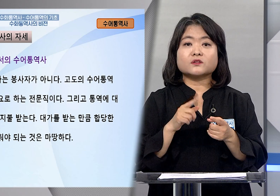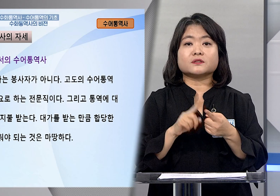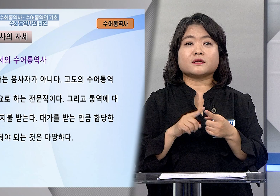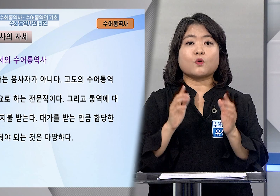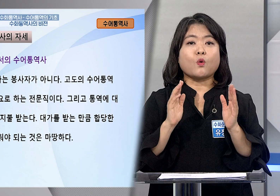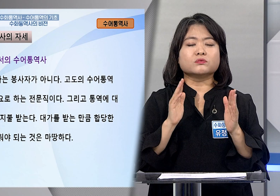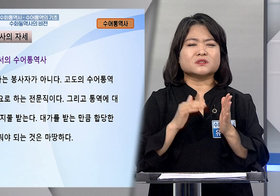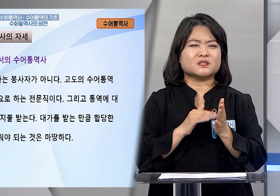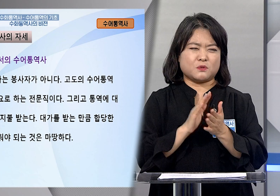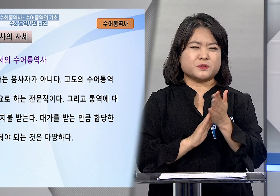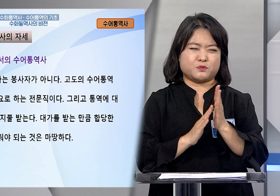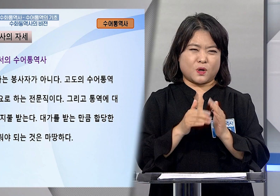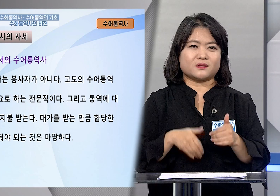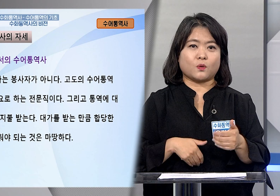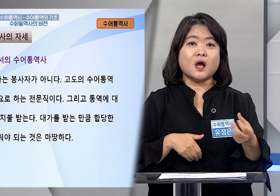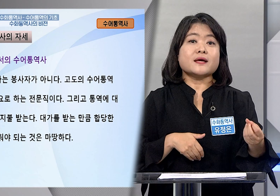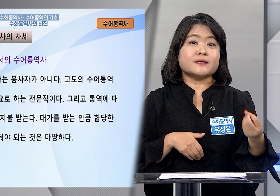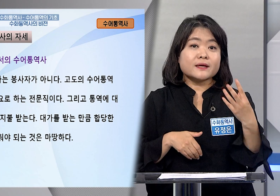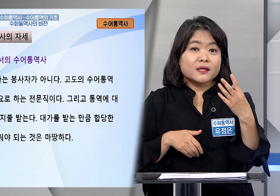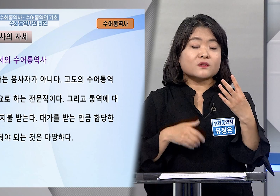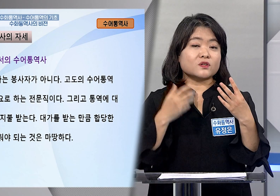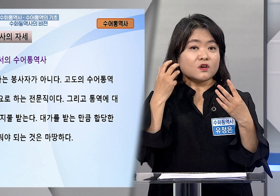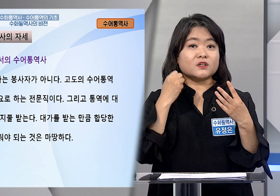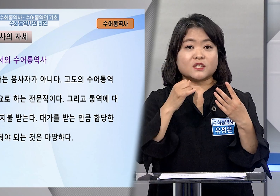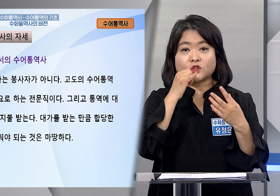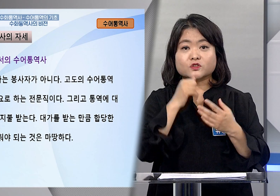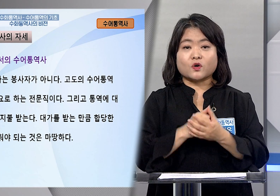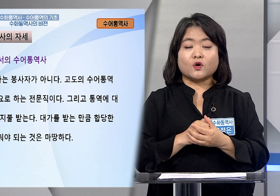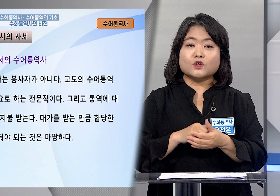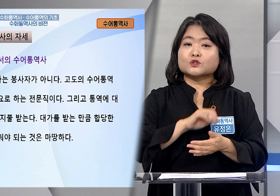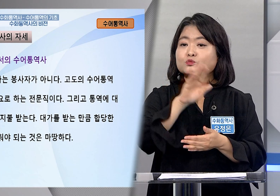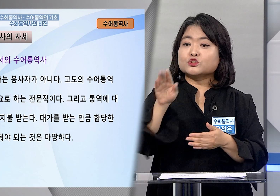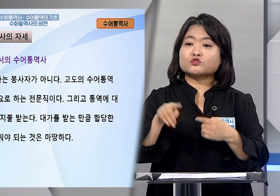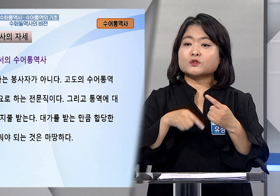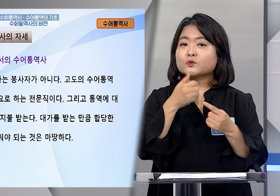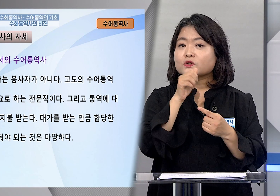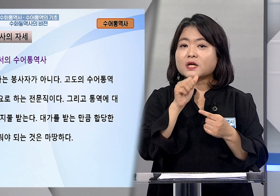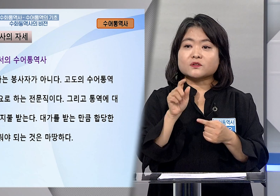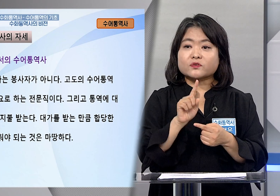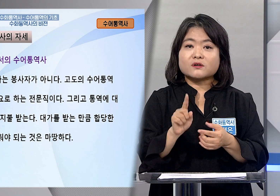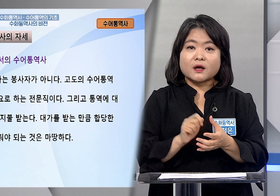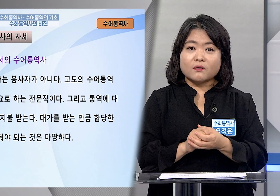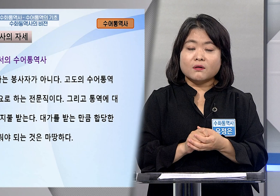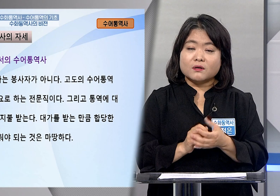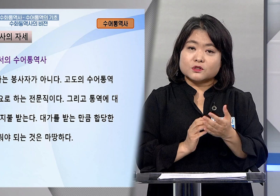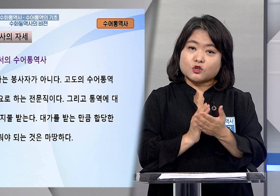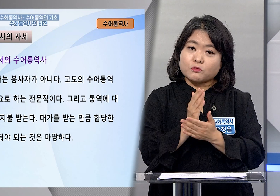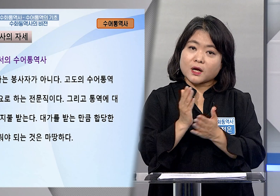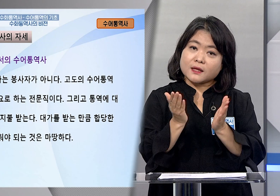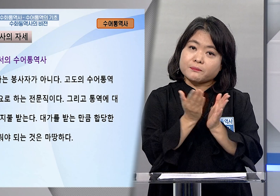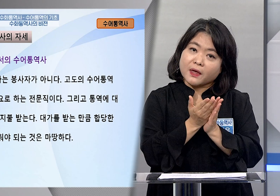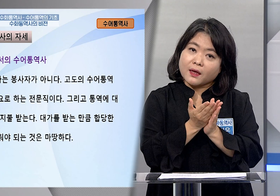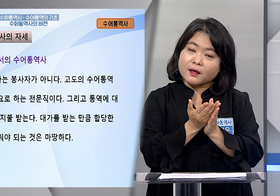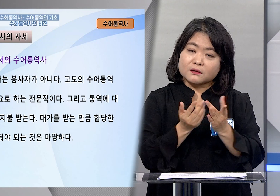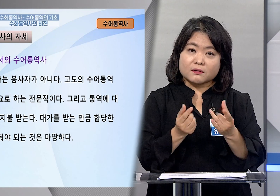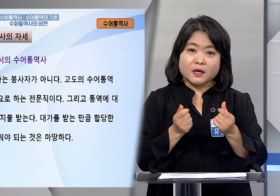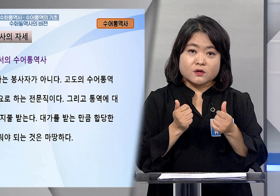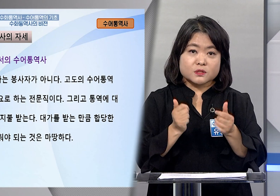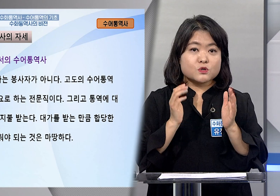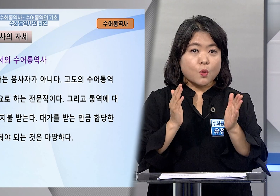것들에 대한 공부는 끊임없이 필요하다고 얘기했던 기억이 있거든요. 그럼 우리 수화통역사는 어떨까요? 전문가답게 그렇게 열심히